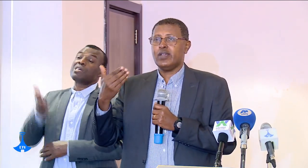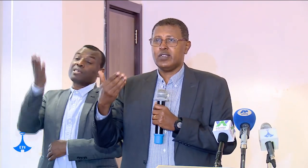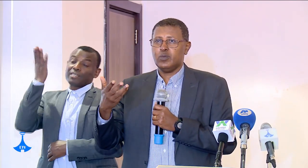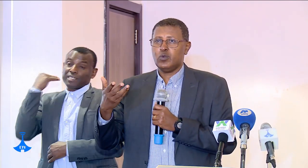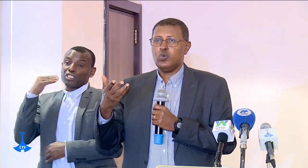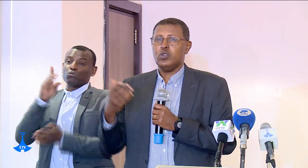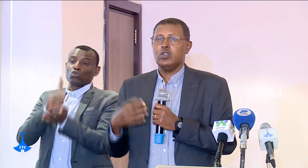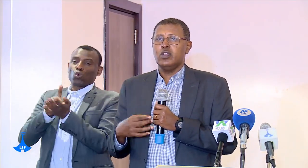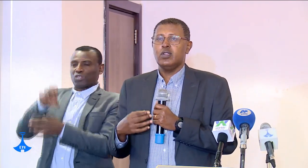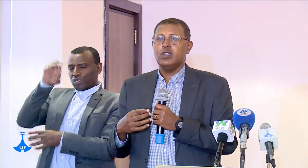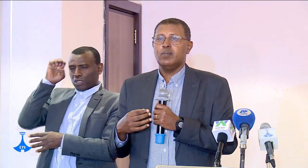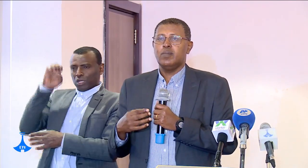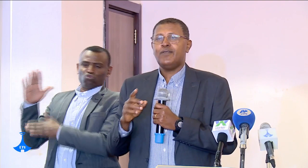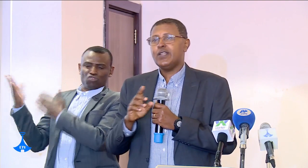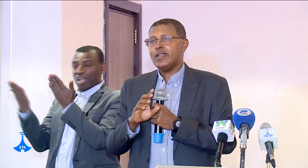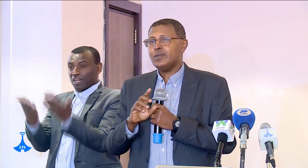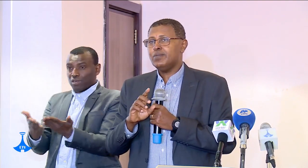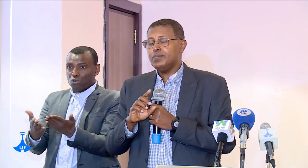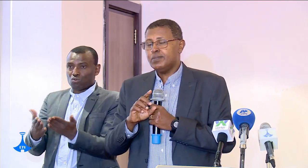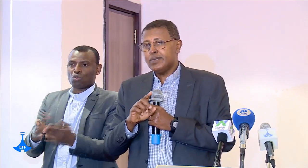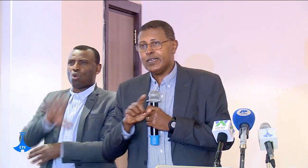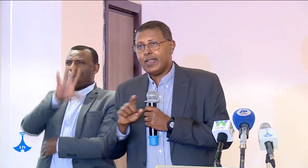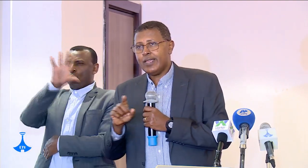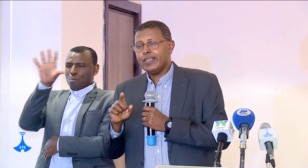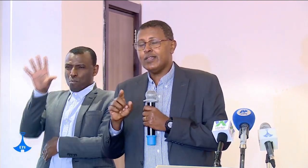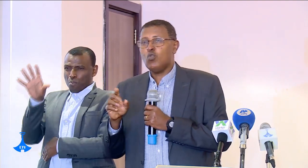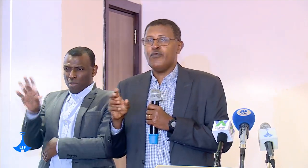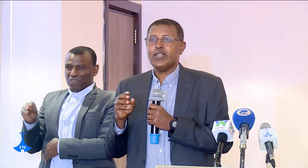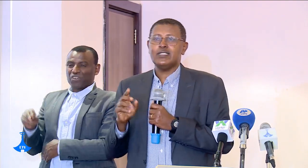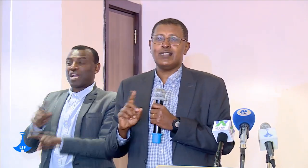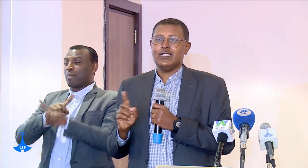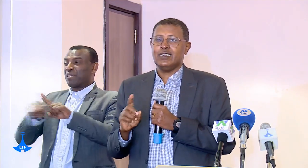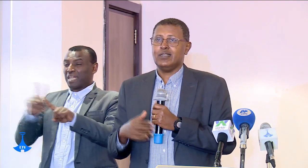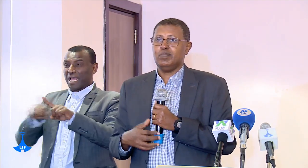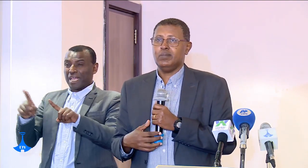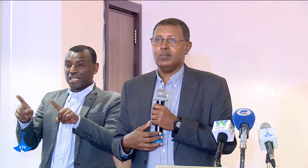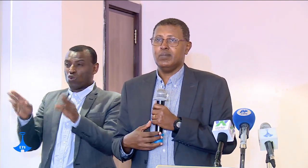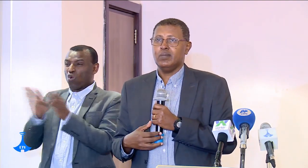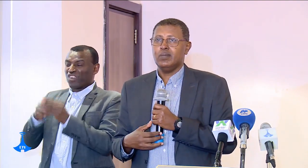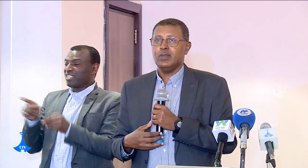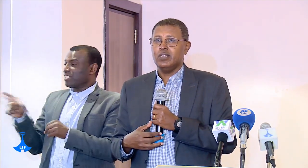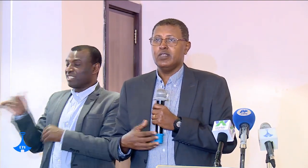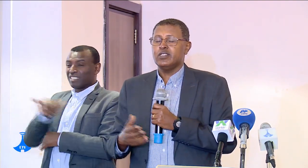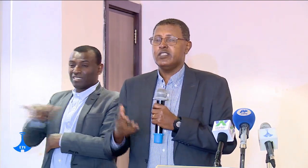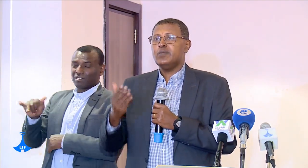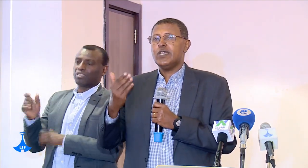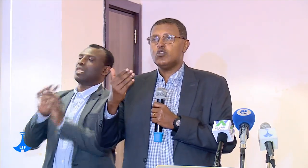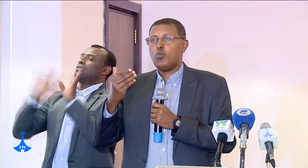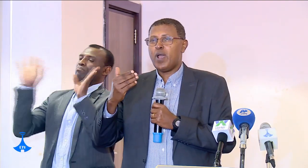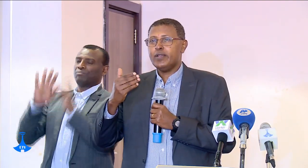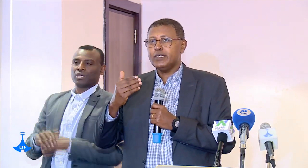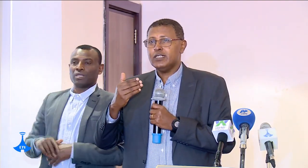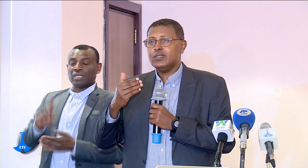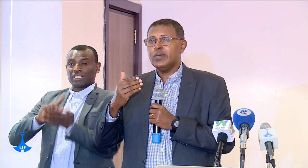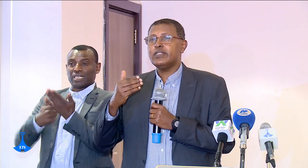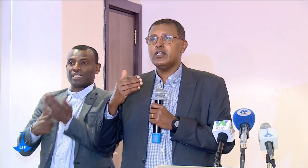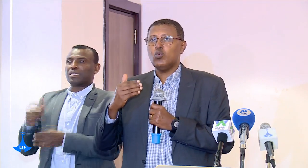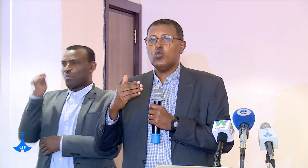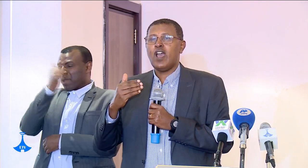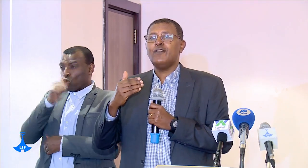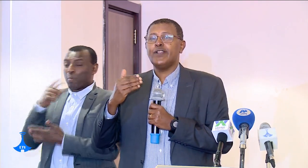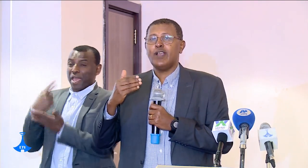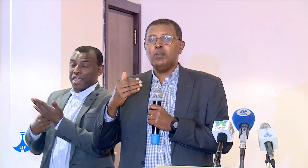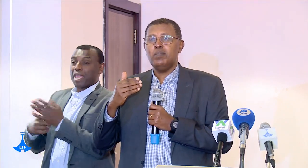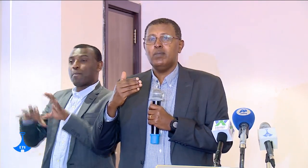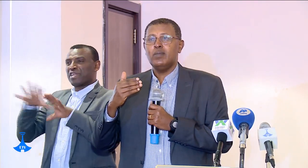ያሱ እንዳቀረበው በአፍሪካ ምድር ላይ ይሄ ኮንፈረንስ አልተደረገም። ለዚህ በኢትዮጵያ ምድር